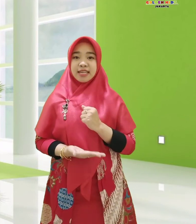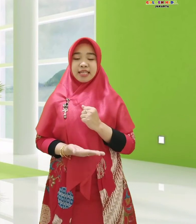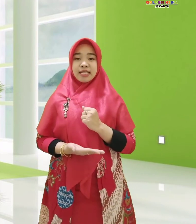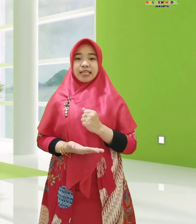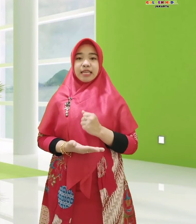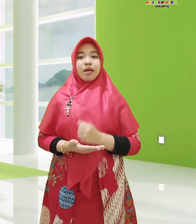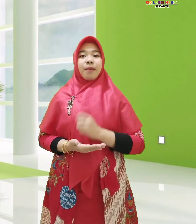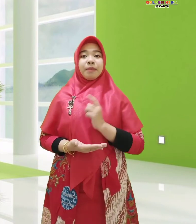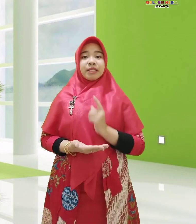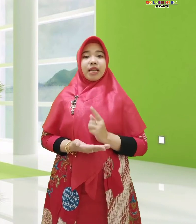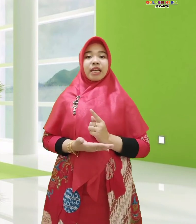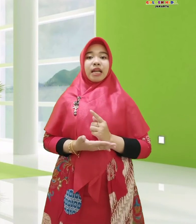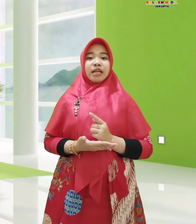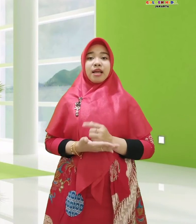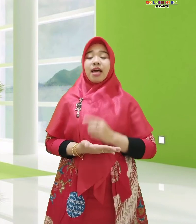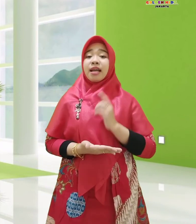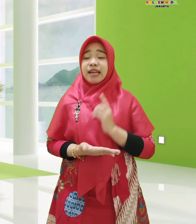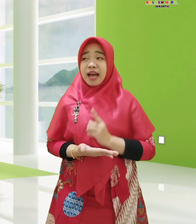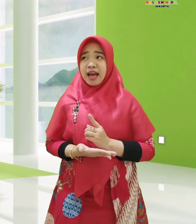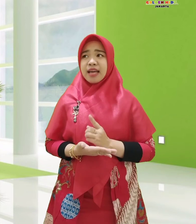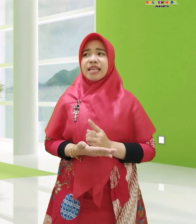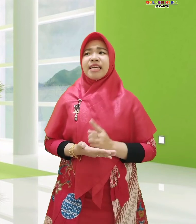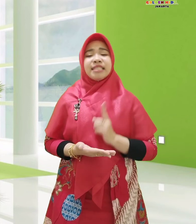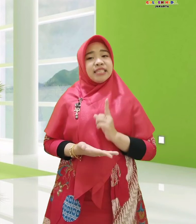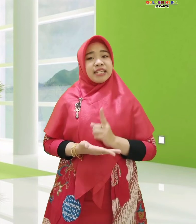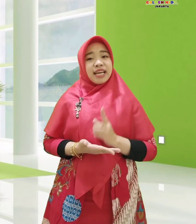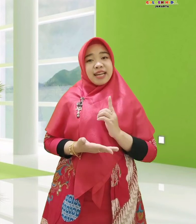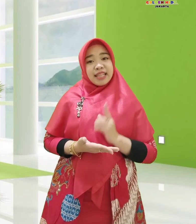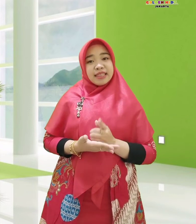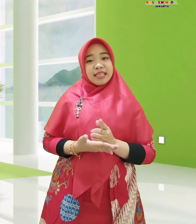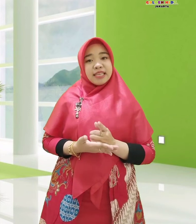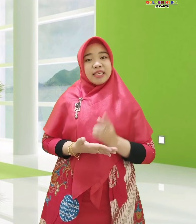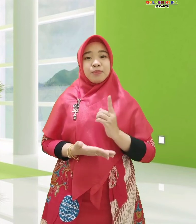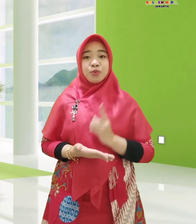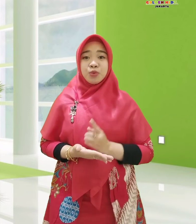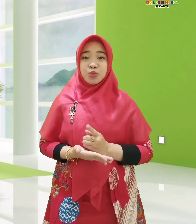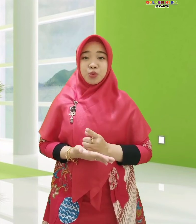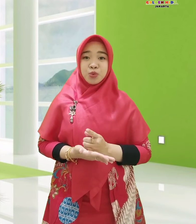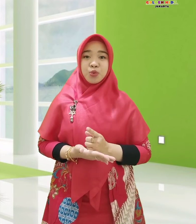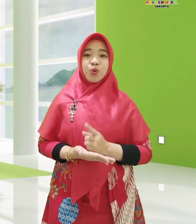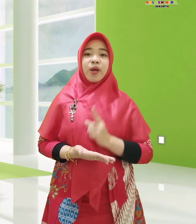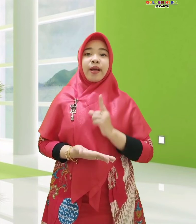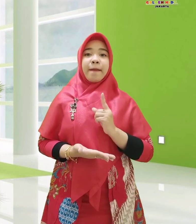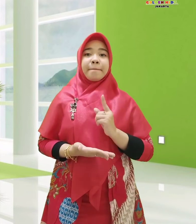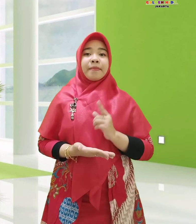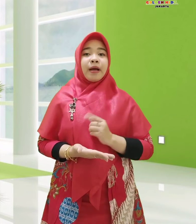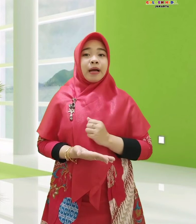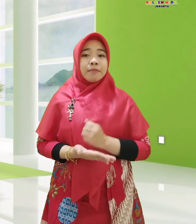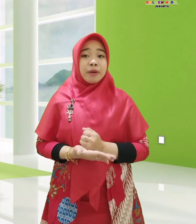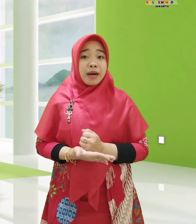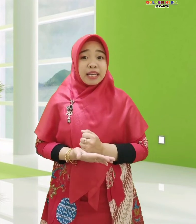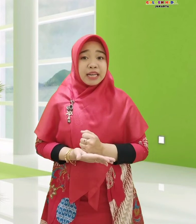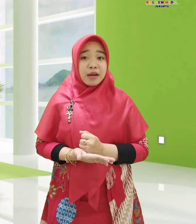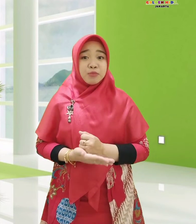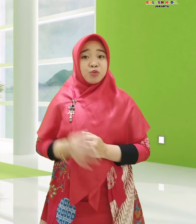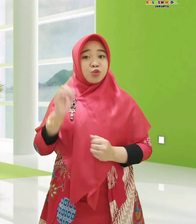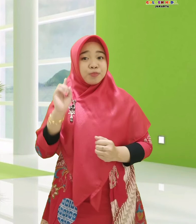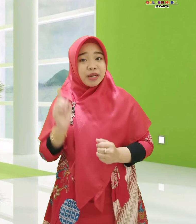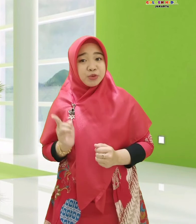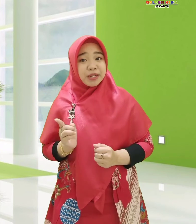diri. Misalkan, nah, jika nanti ibu guru memanggil kamu untuk maju ke